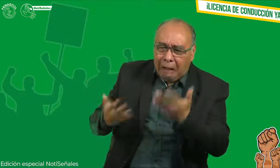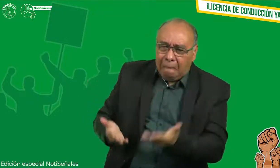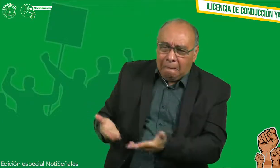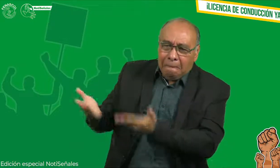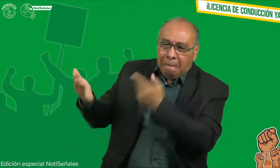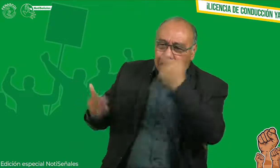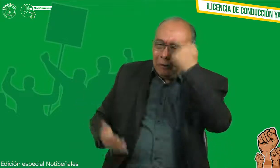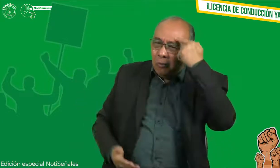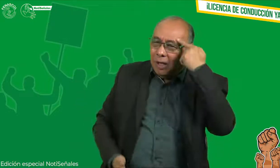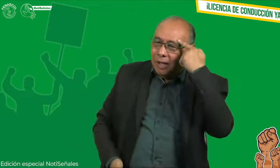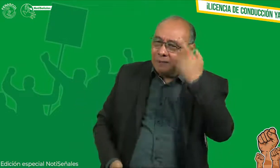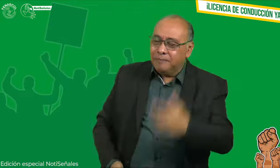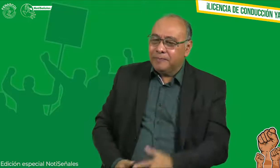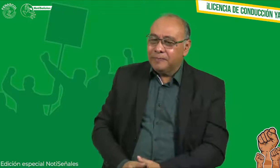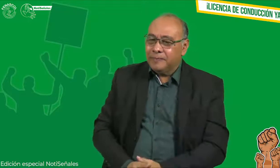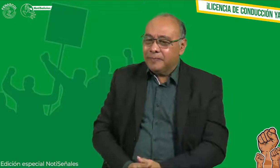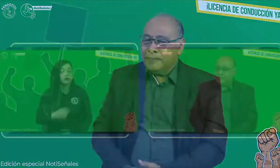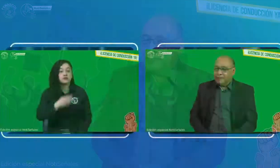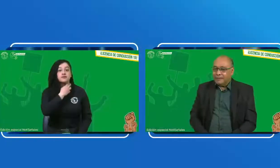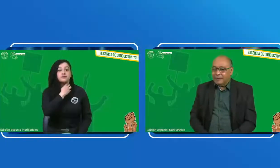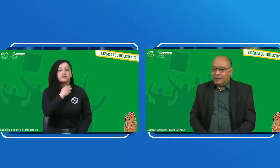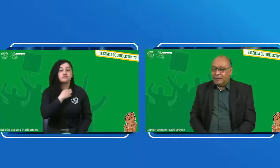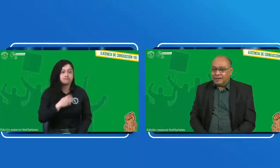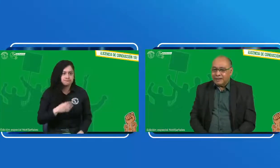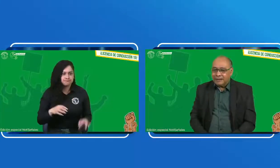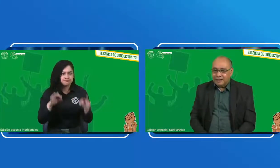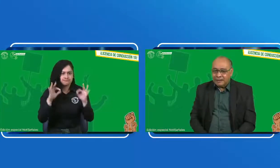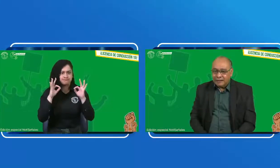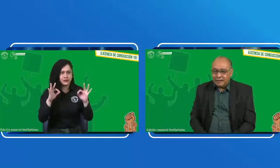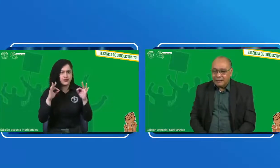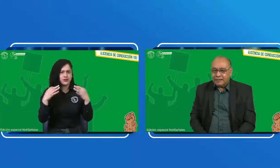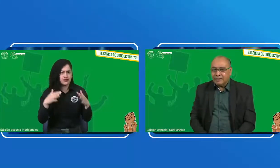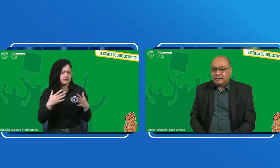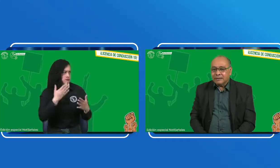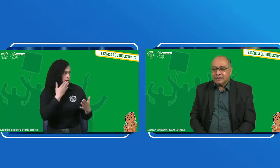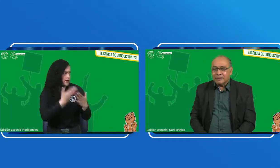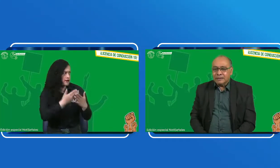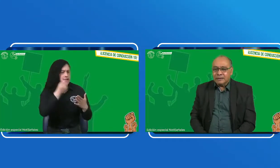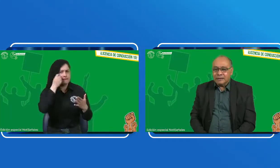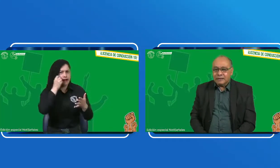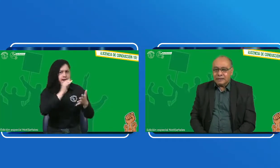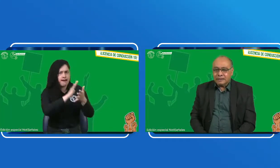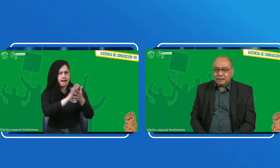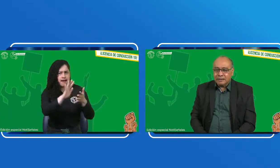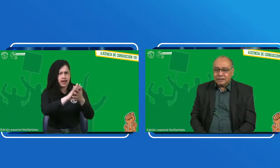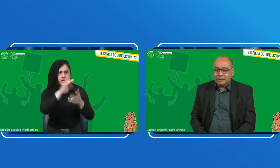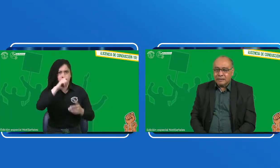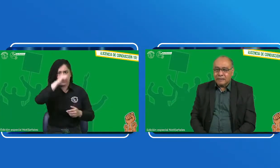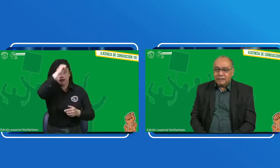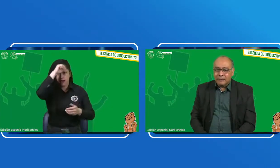a Paula y que Paula nos comente cuántas personas nos están viendo y cuáles son los comentarios.